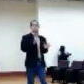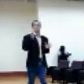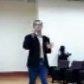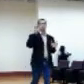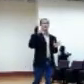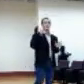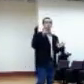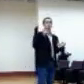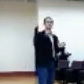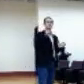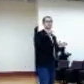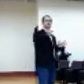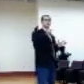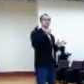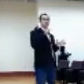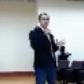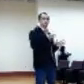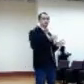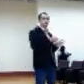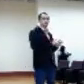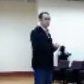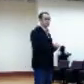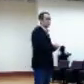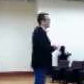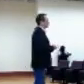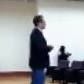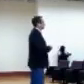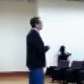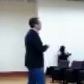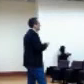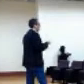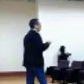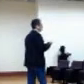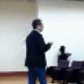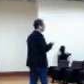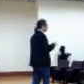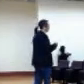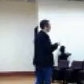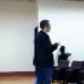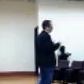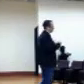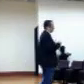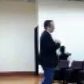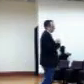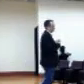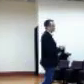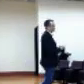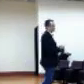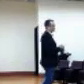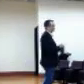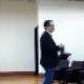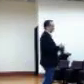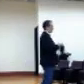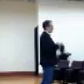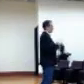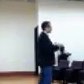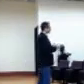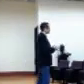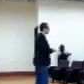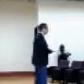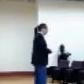estaba la opción de, ¿lo hago ganar solo porque pobrecito? ¿O le pongo que no es apto?